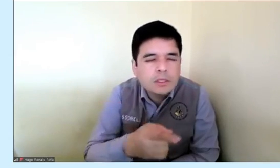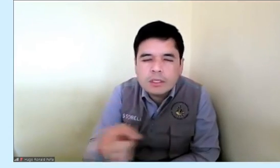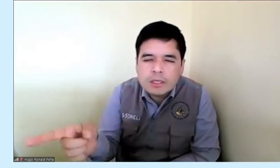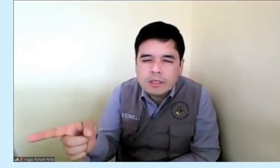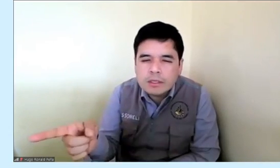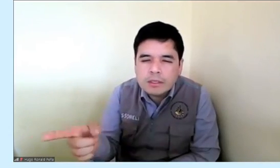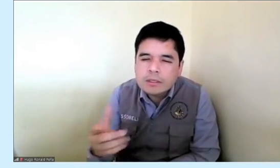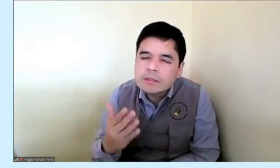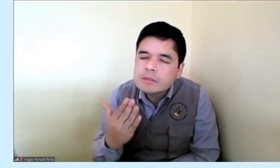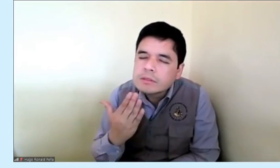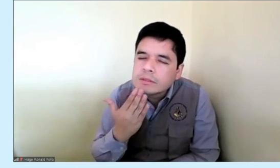Esta es la seña.